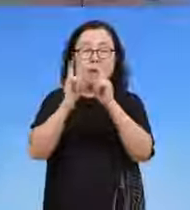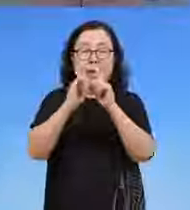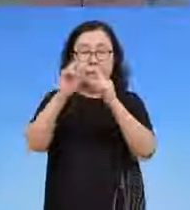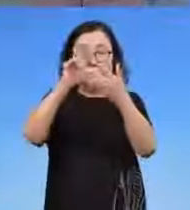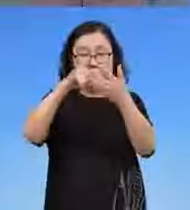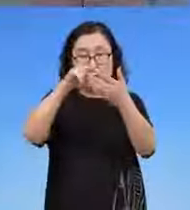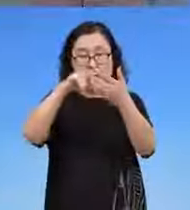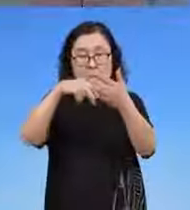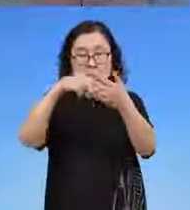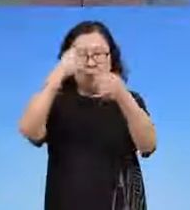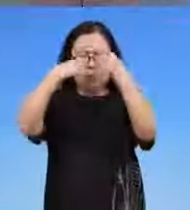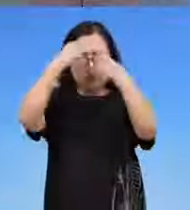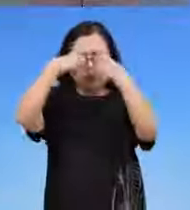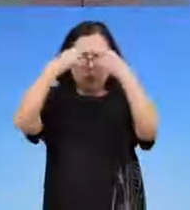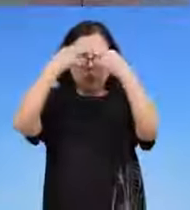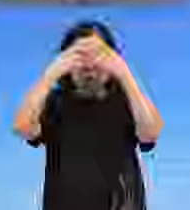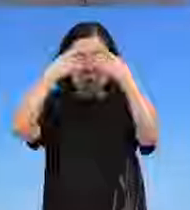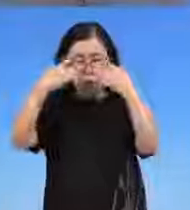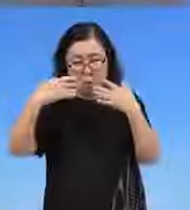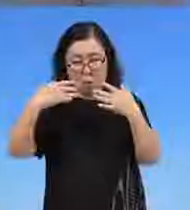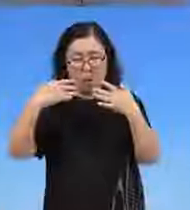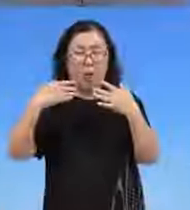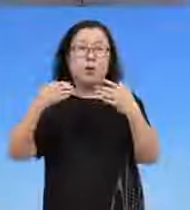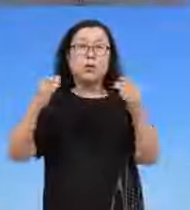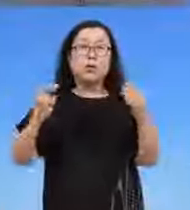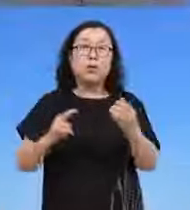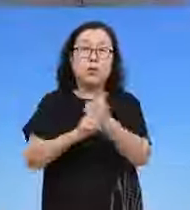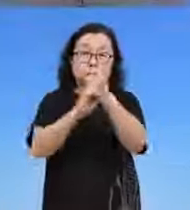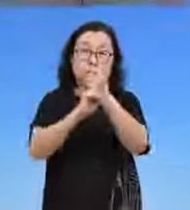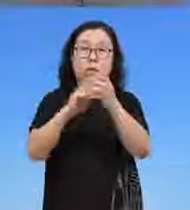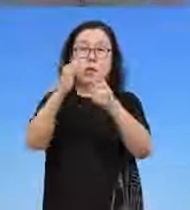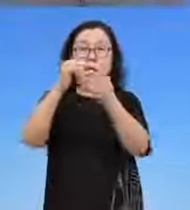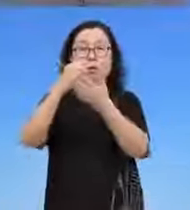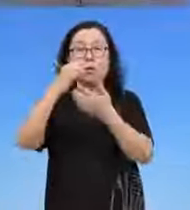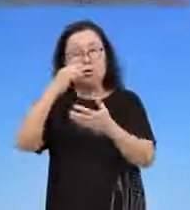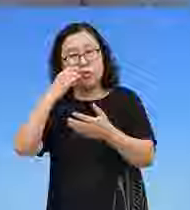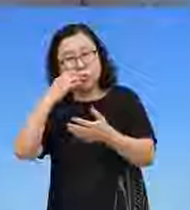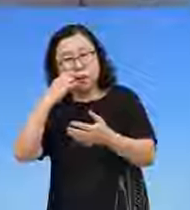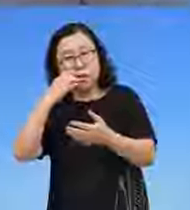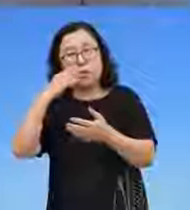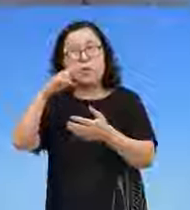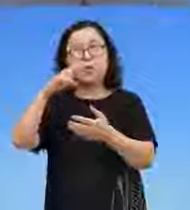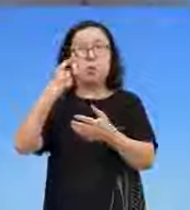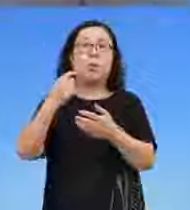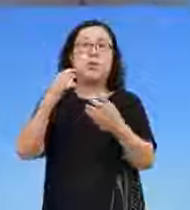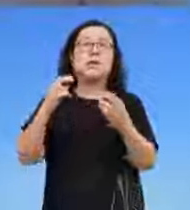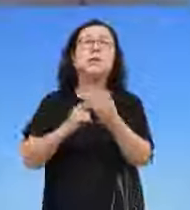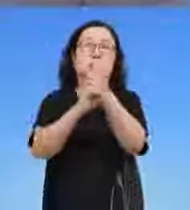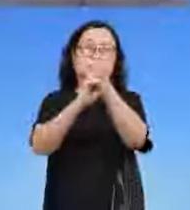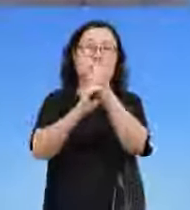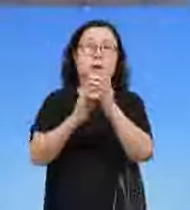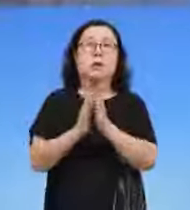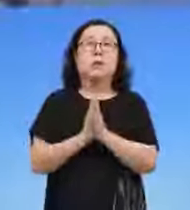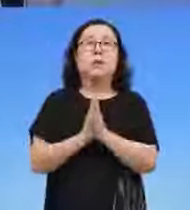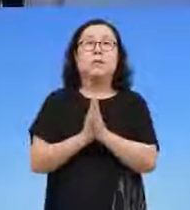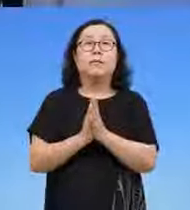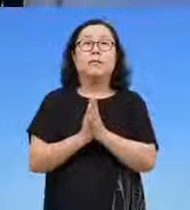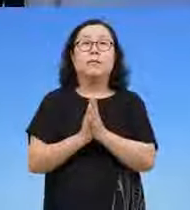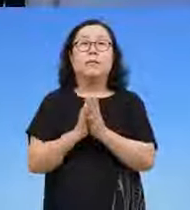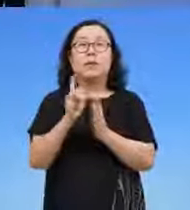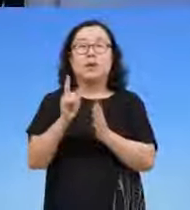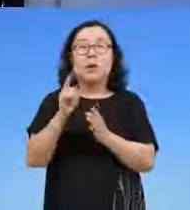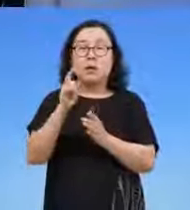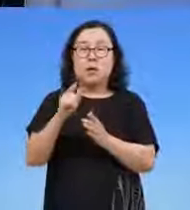이런 일도 기적이고요, 그 하나님이 궁금해졌다는 것도 이 기적 아닙니까? 그 다음 보니까